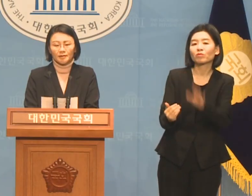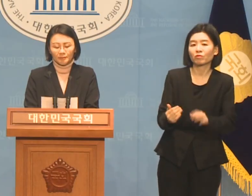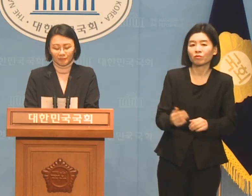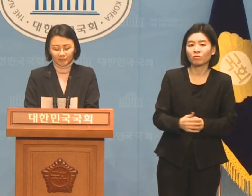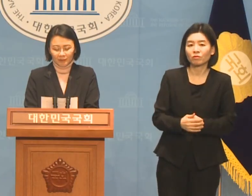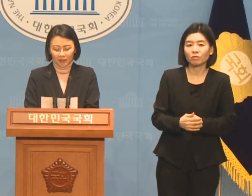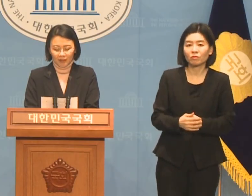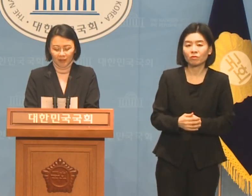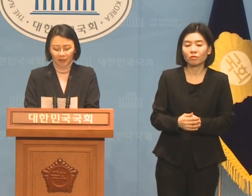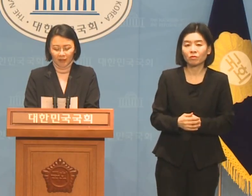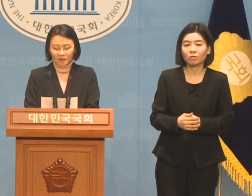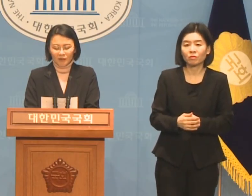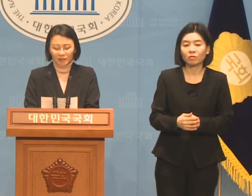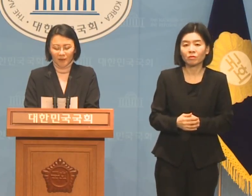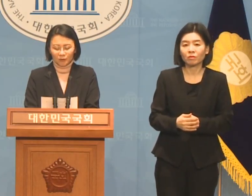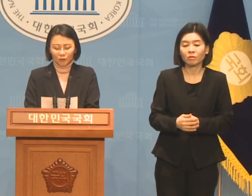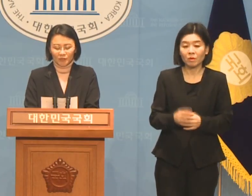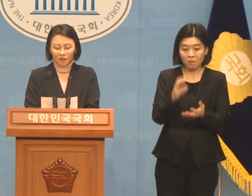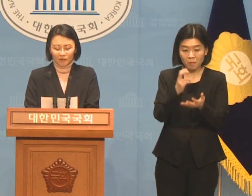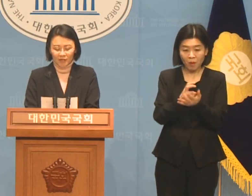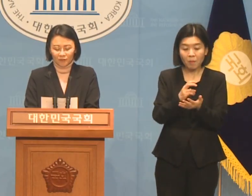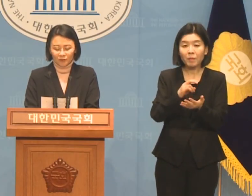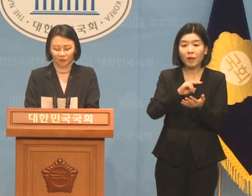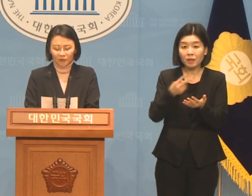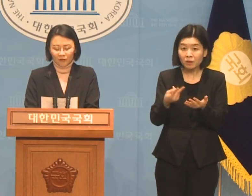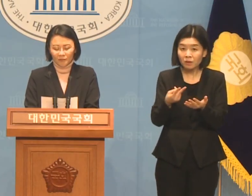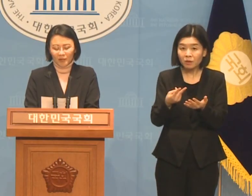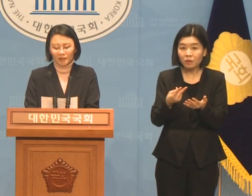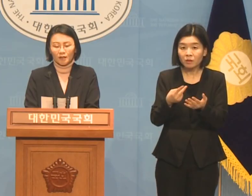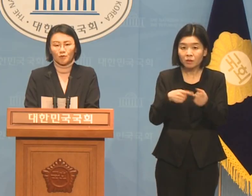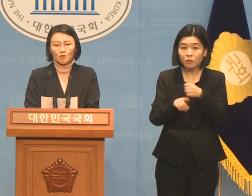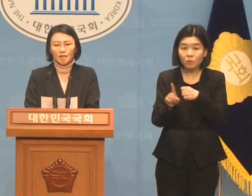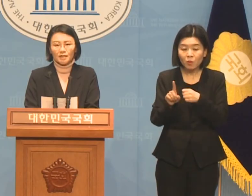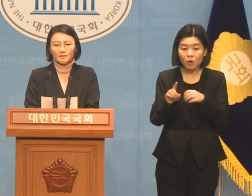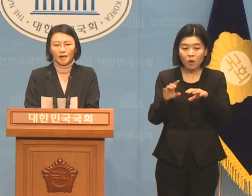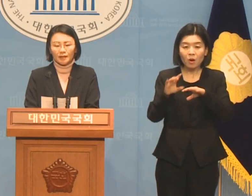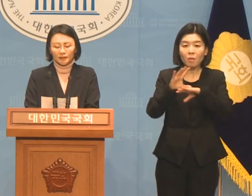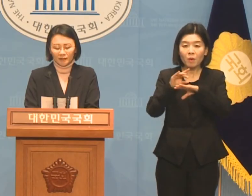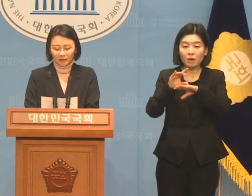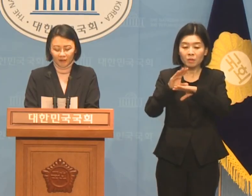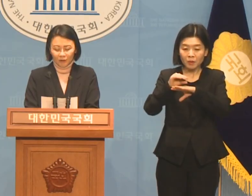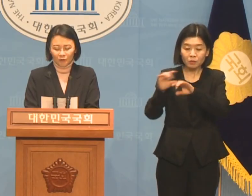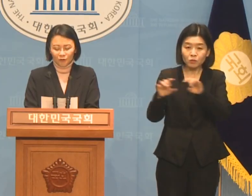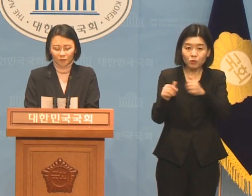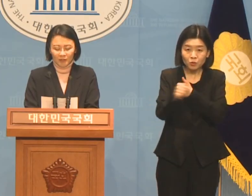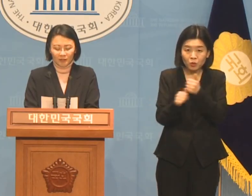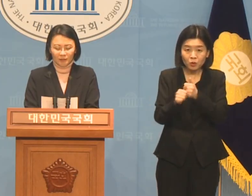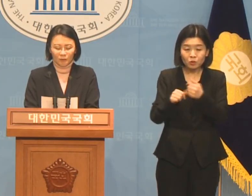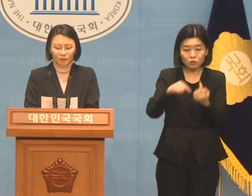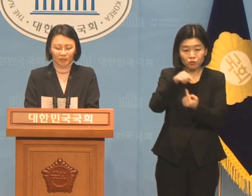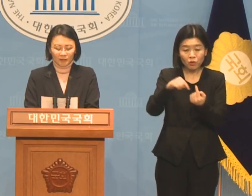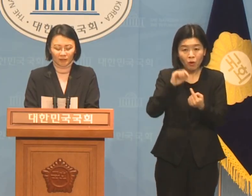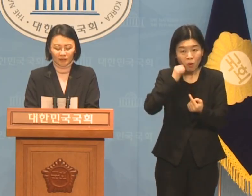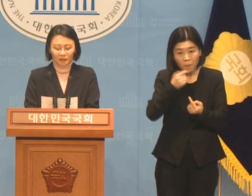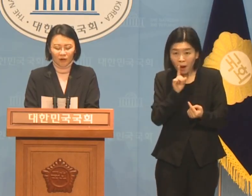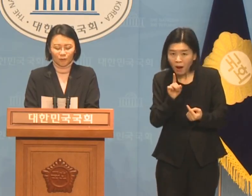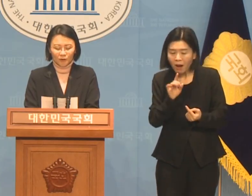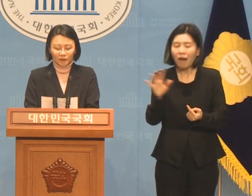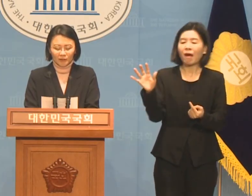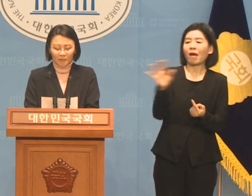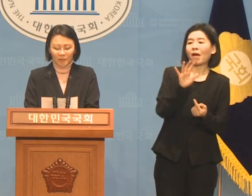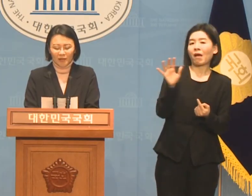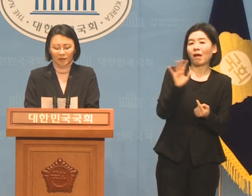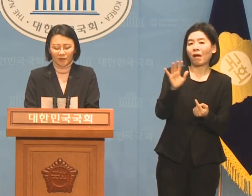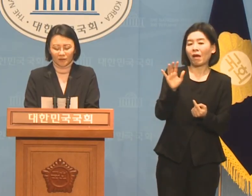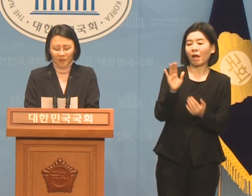없습니다. 개정안이 방통위 정상 운영을 어렵게 한다고 주장하지만 우리 국민들이 보기에는